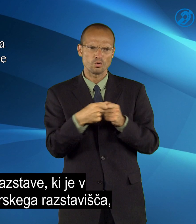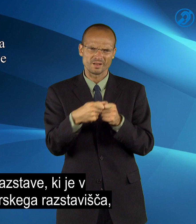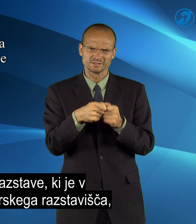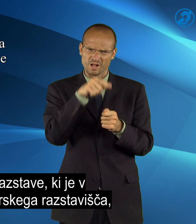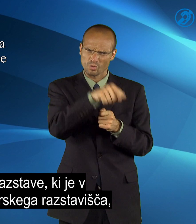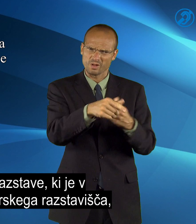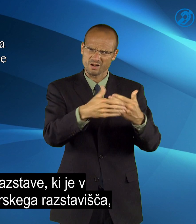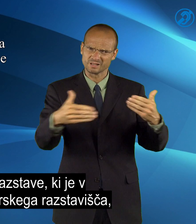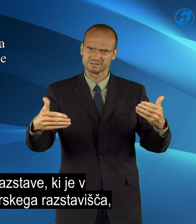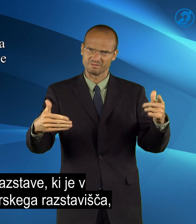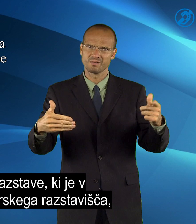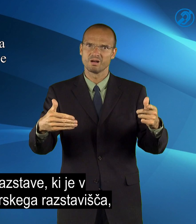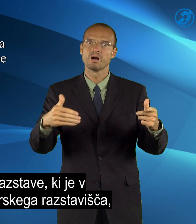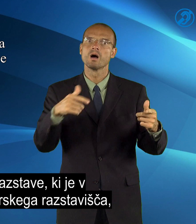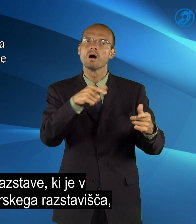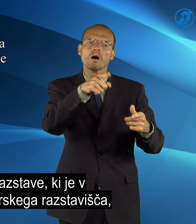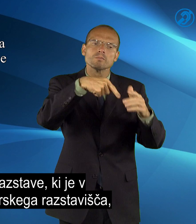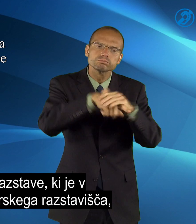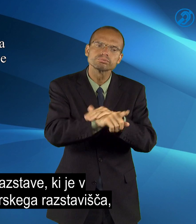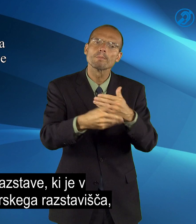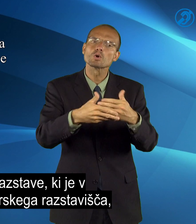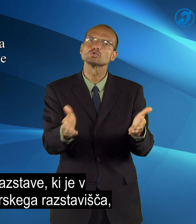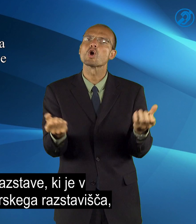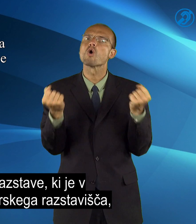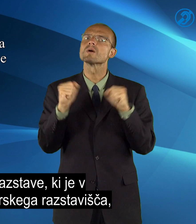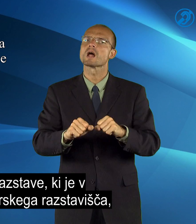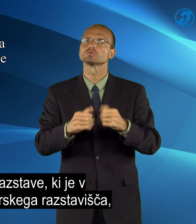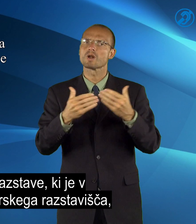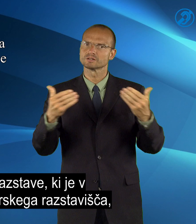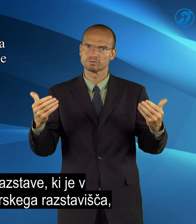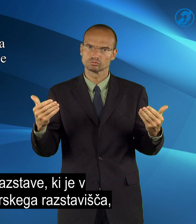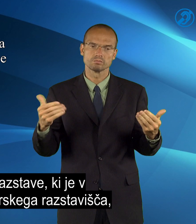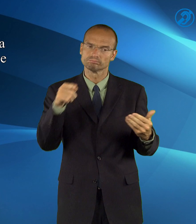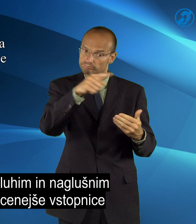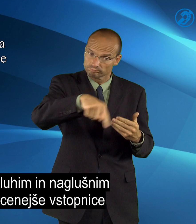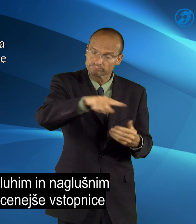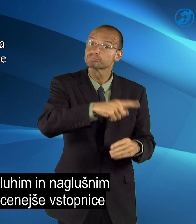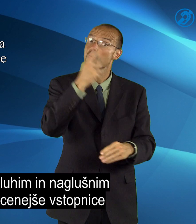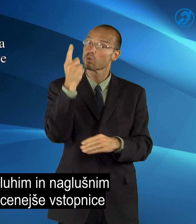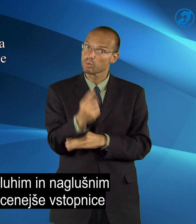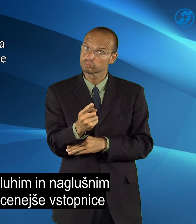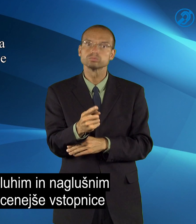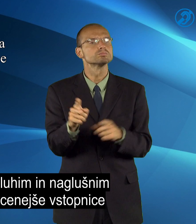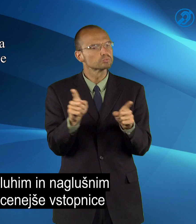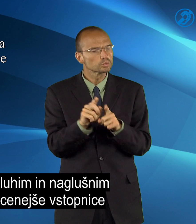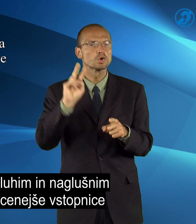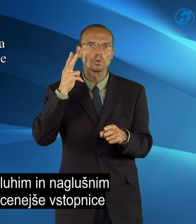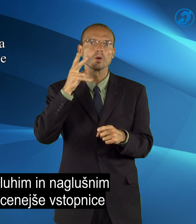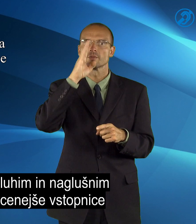Organizatorji razstave, ki je v prostorih gospodarskega razstavišča, so se odločili, da gluhim in naglušnim osebam ponudijo